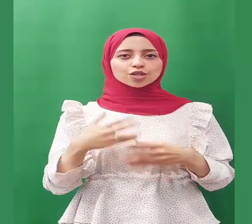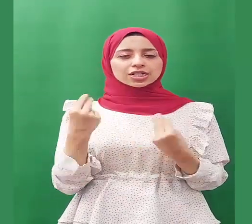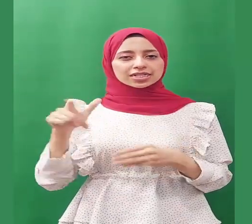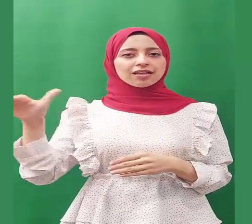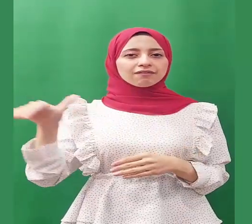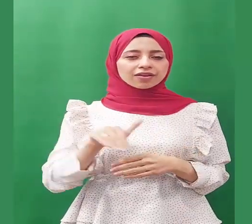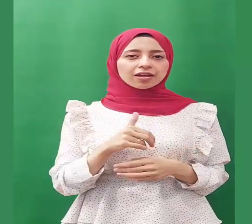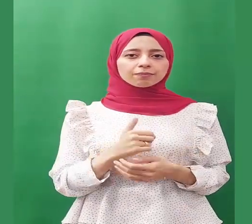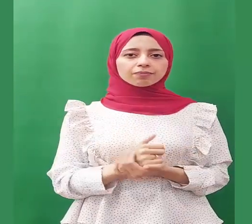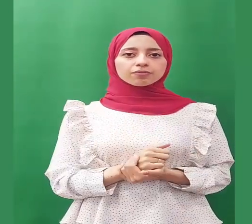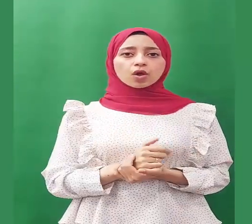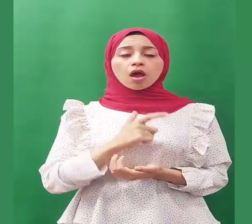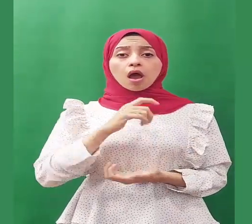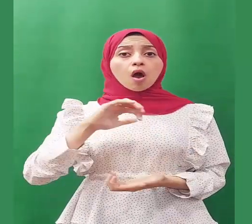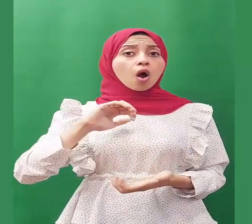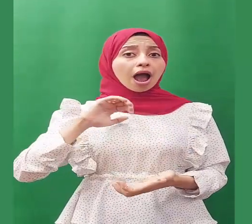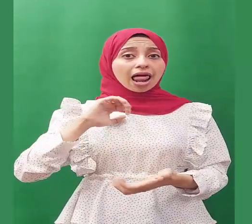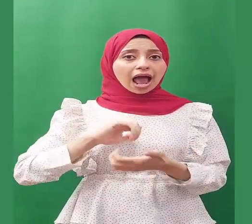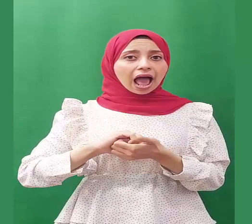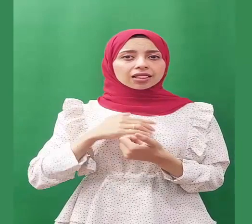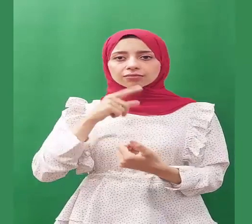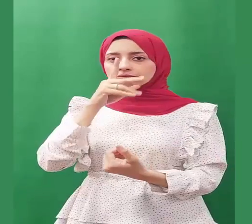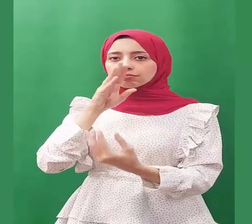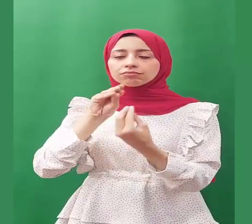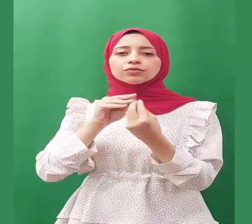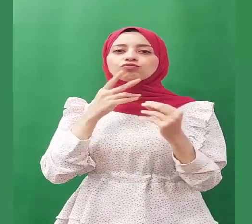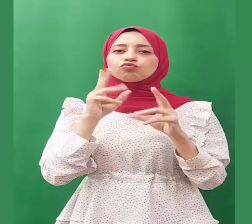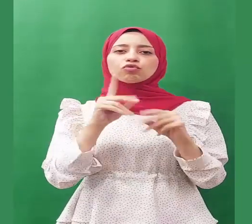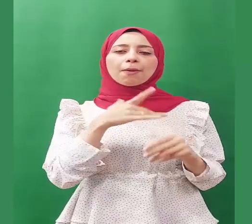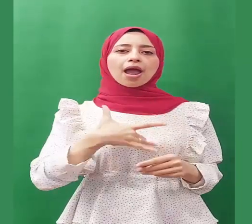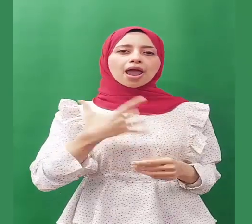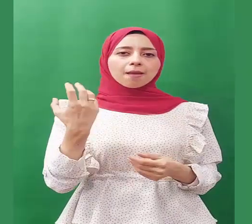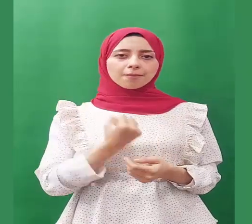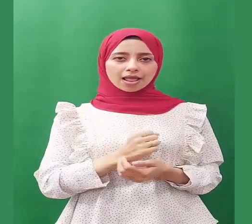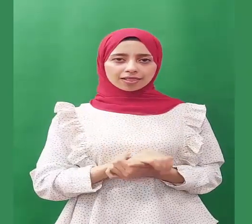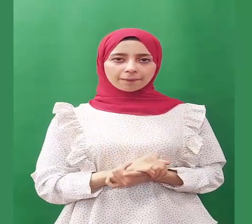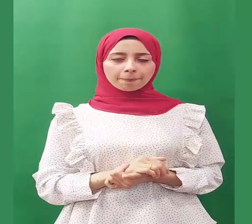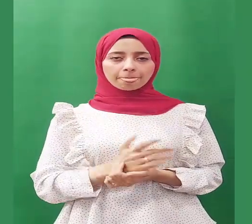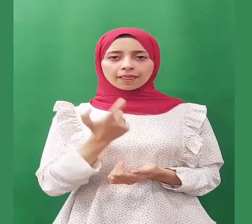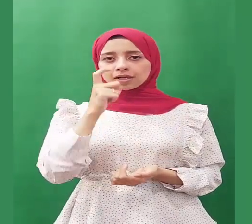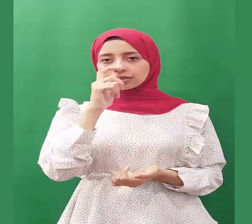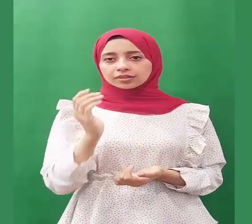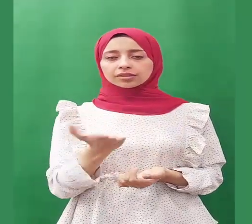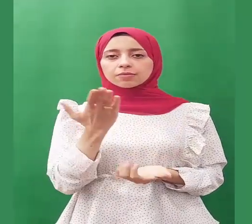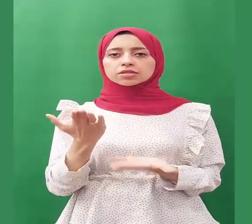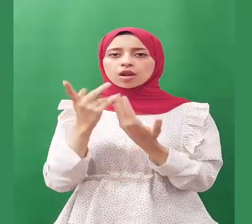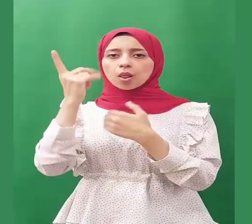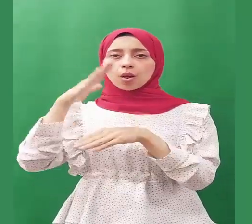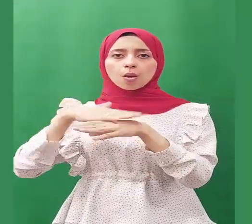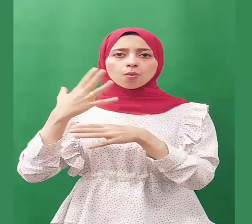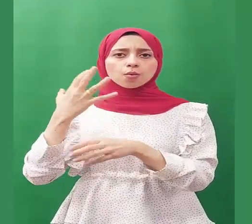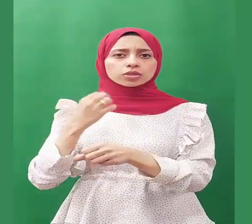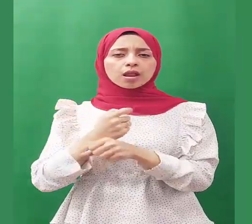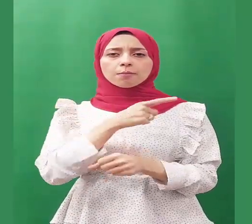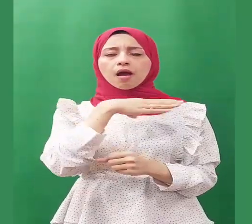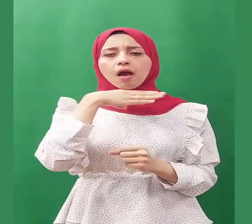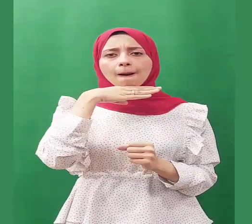وان حسن العهد من الايمان وكان نبينا صلى الله عليه وسلم ابا عطوفا